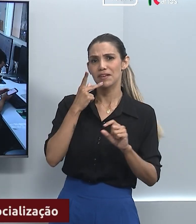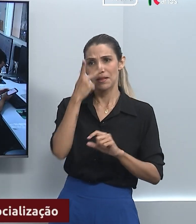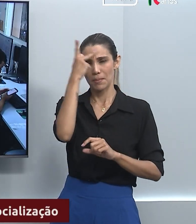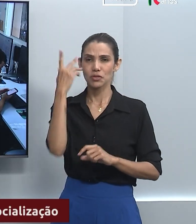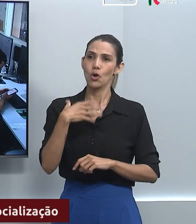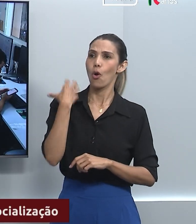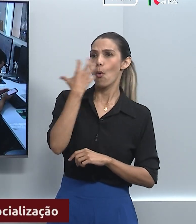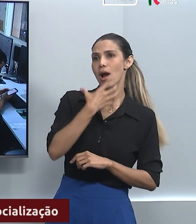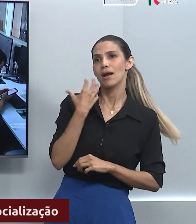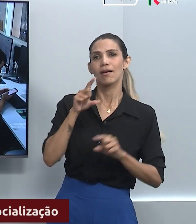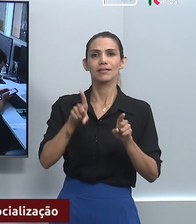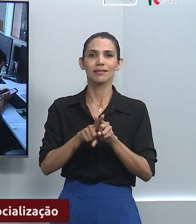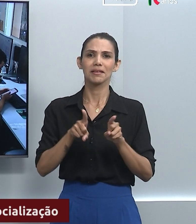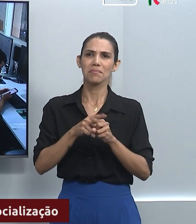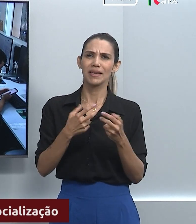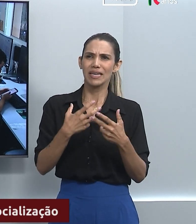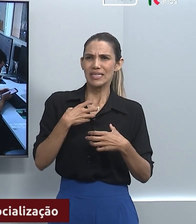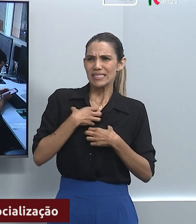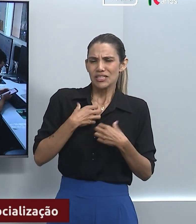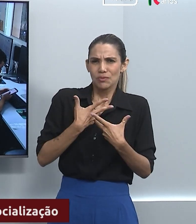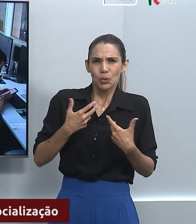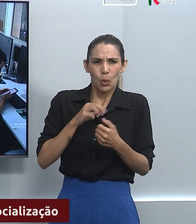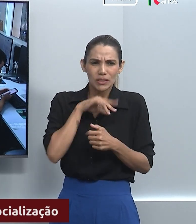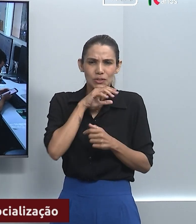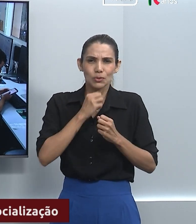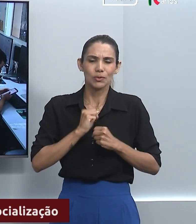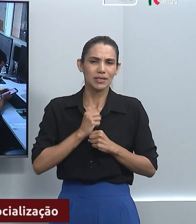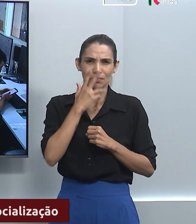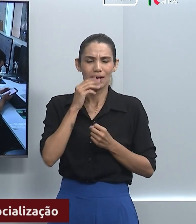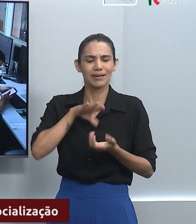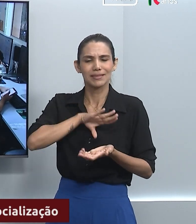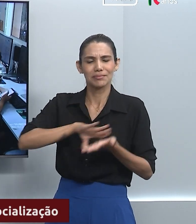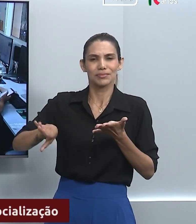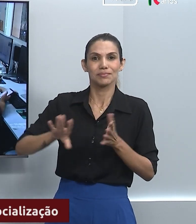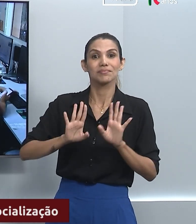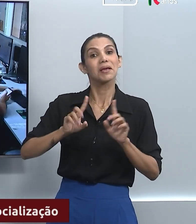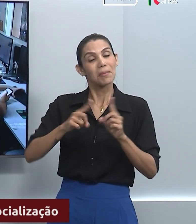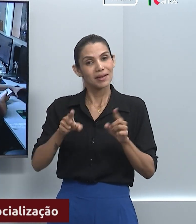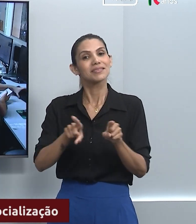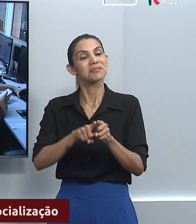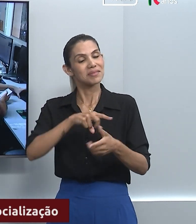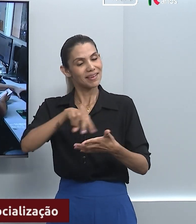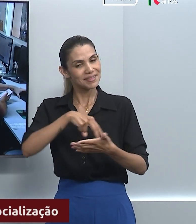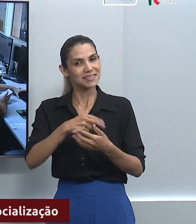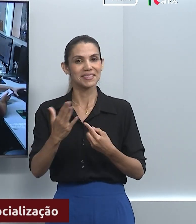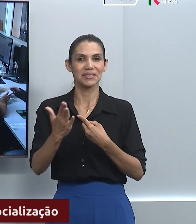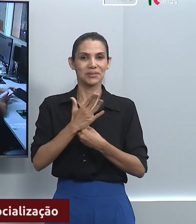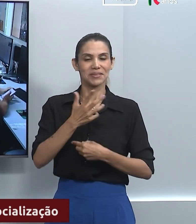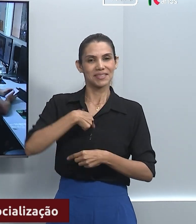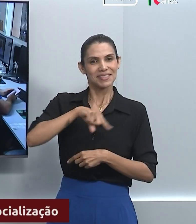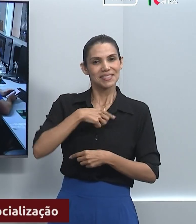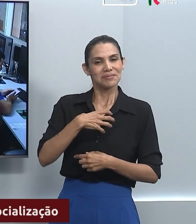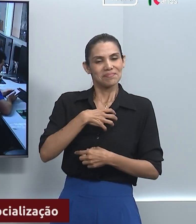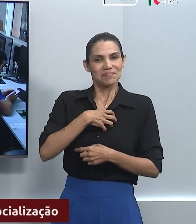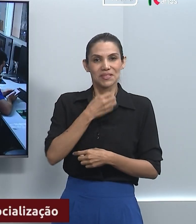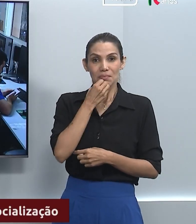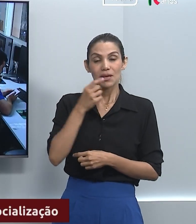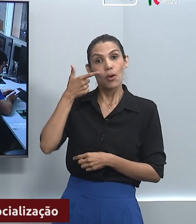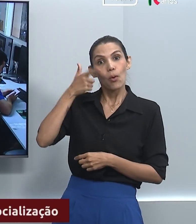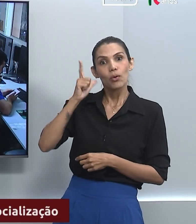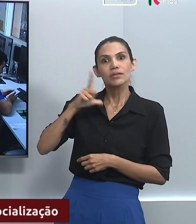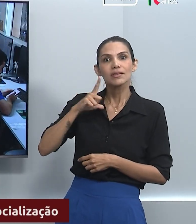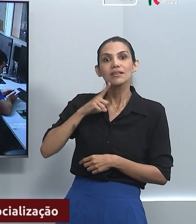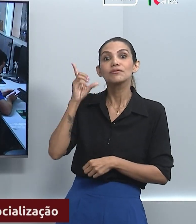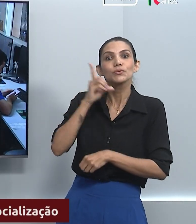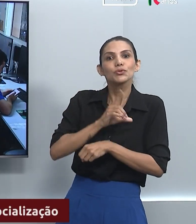que também aquele que dança consegue espantar esses males. Ontem, dia 29 de abril, foi comemorado o Dia Internacional da Dança, uma data que